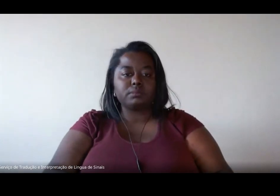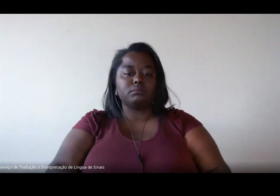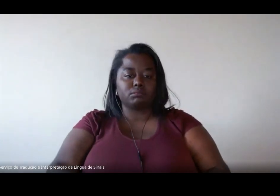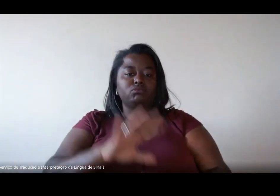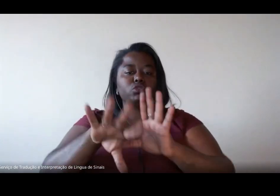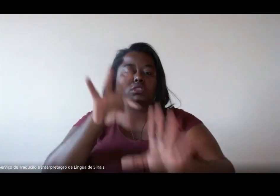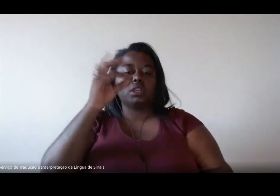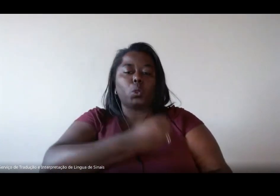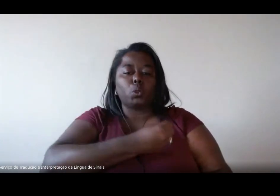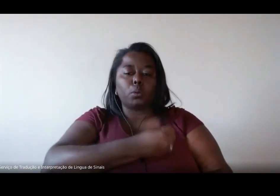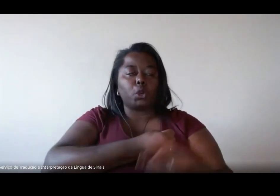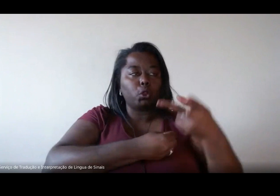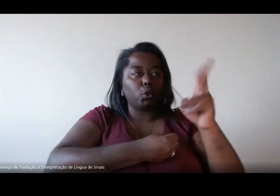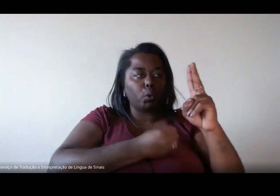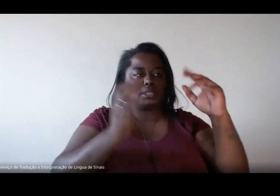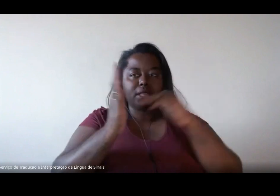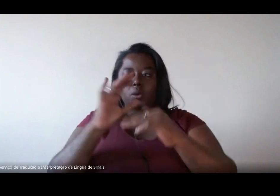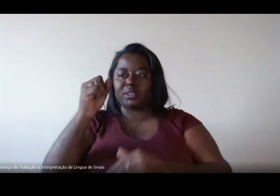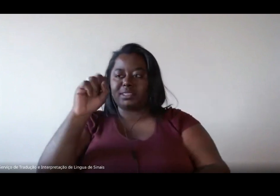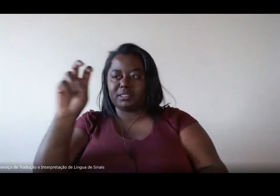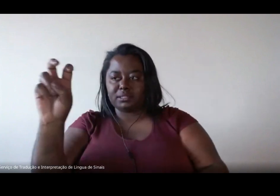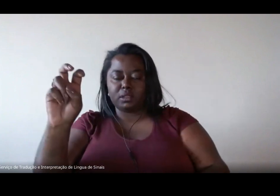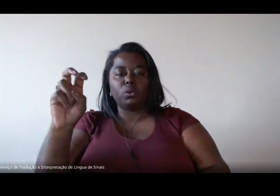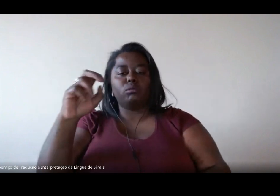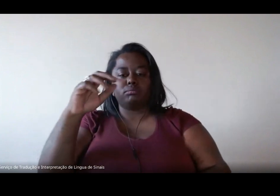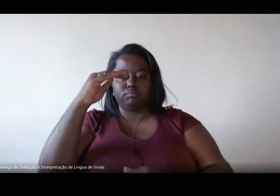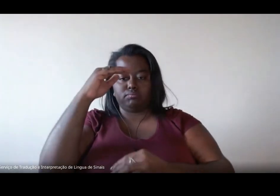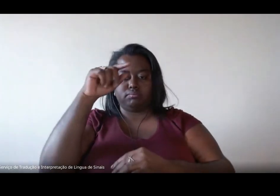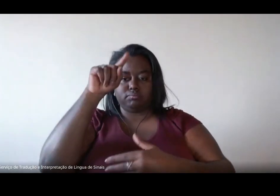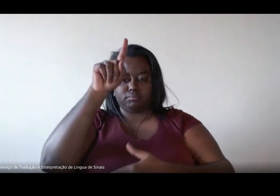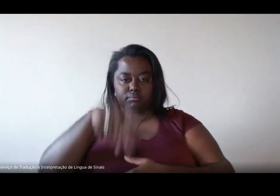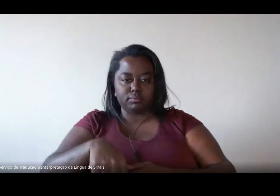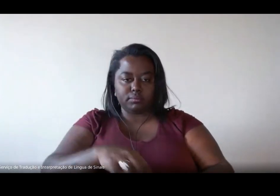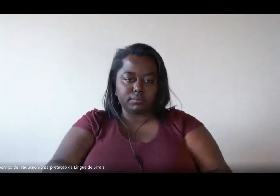85. Lá no site, ó, sortear um número entre 2 e 85.